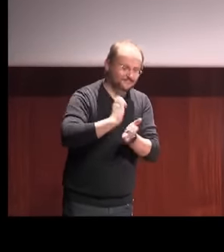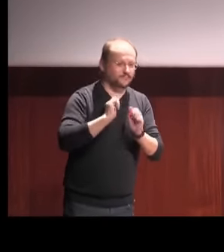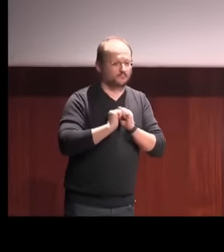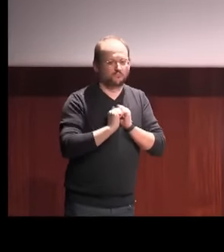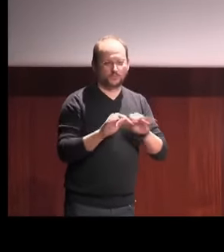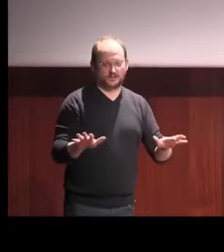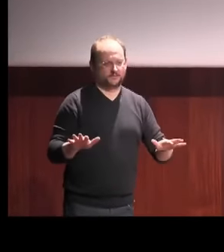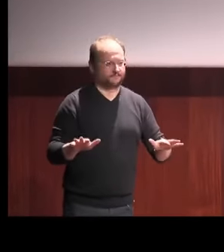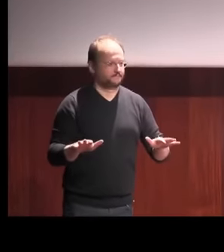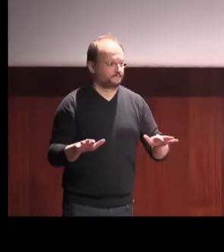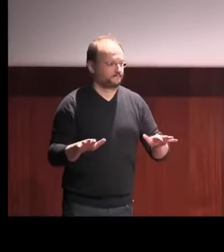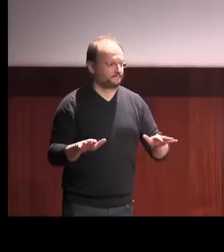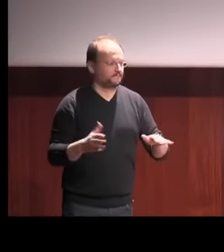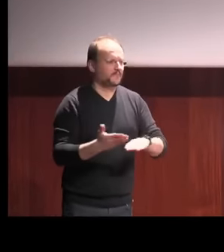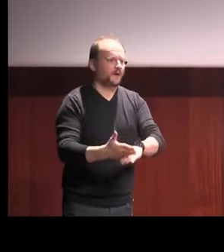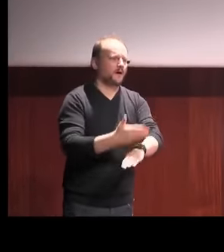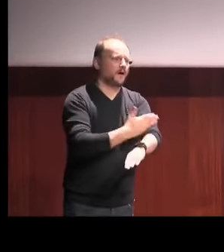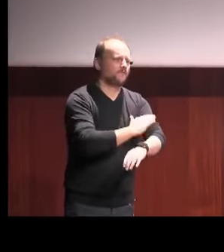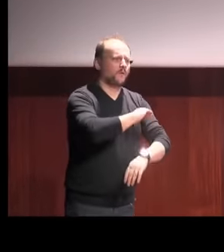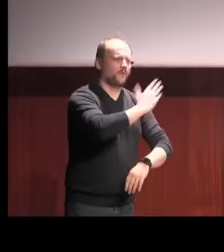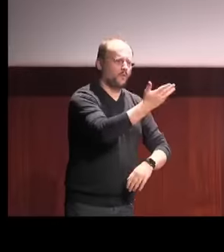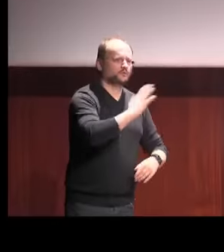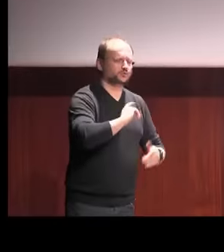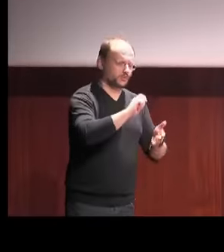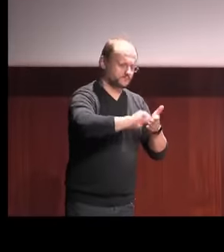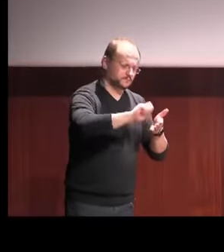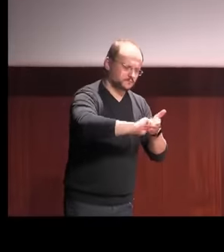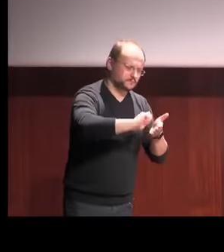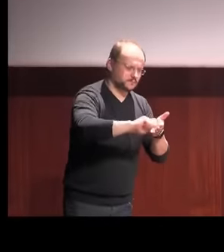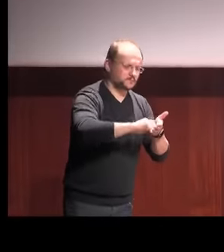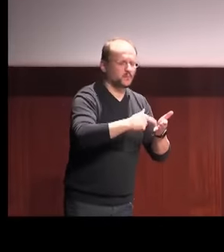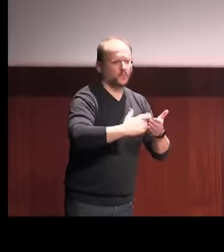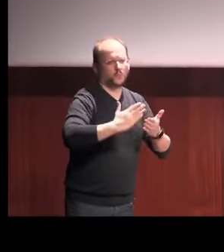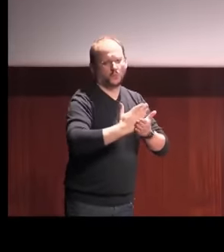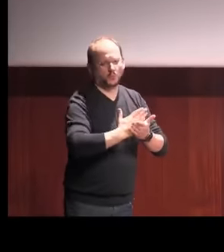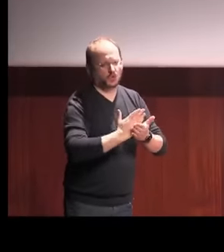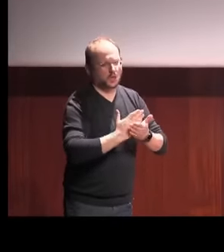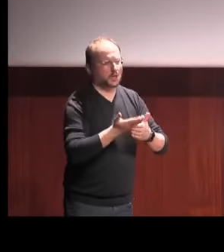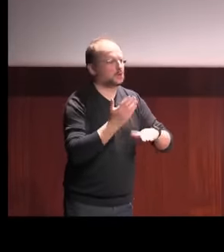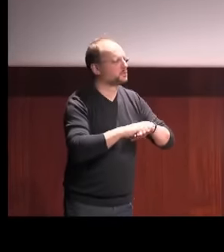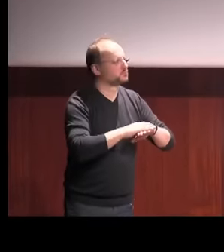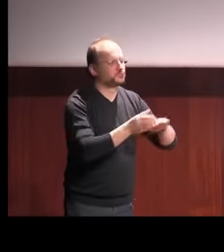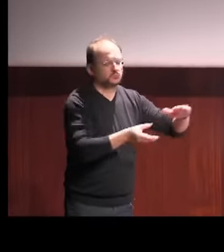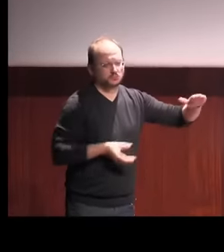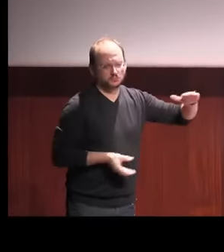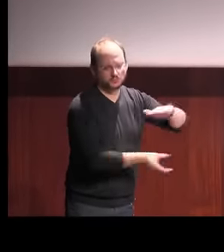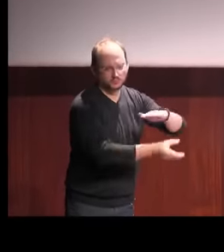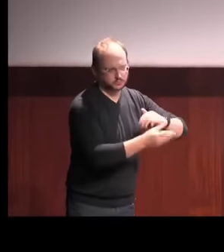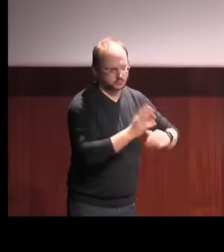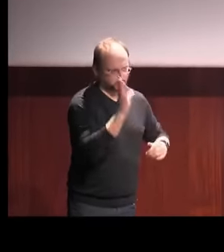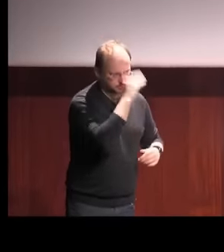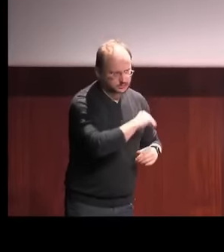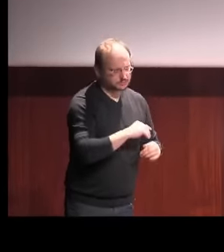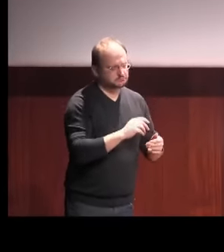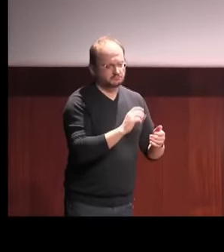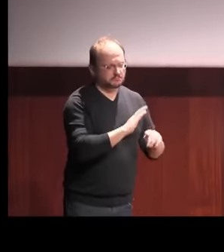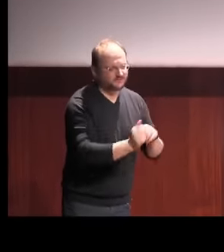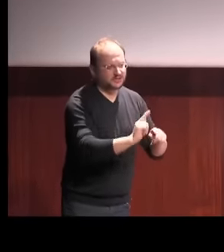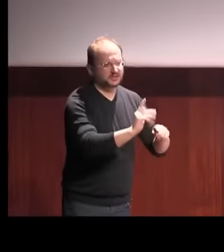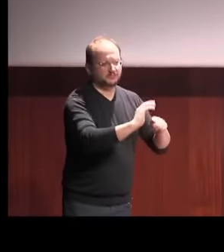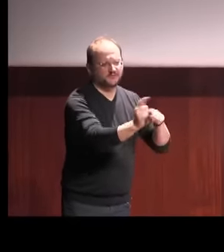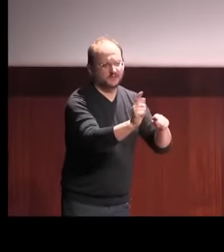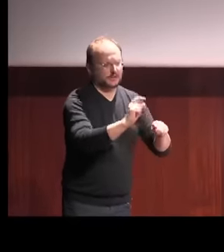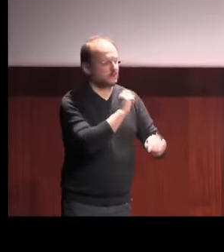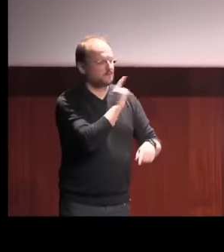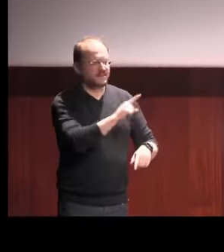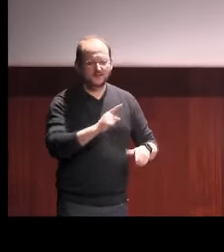Alors, c'est la première fois qu'un sourd publie un livre. Alors, il y a eu des écrits, il y a eu des projets aussi,